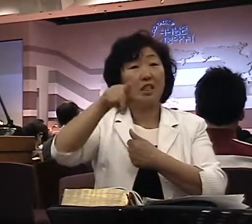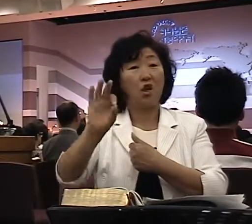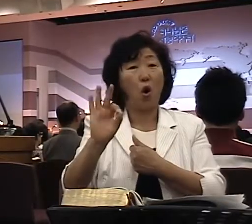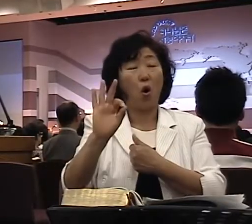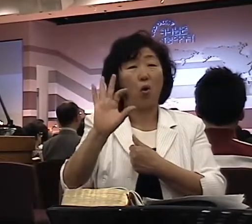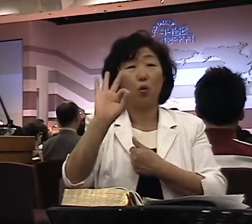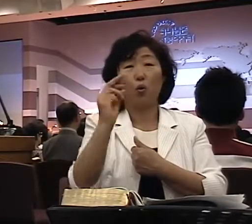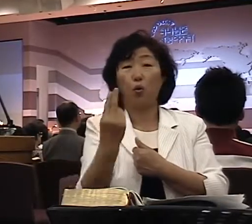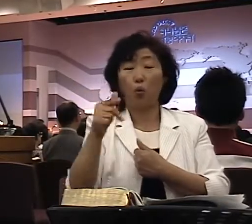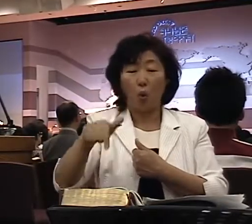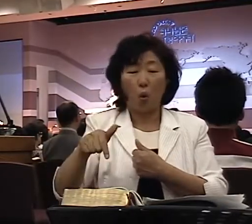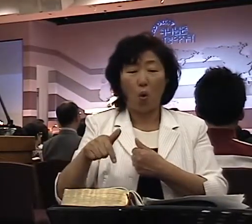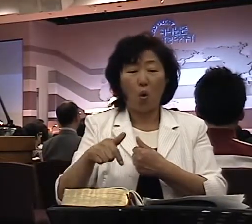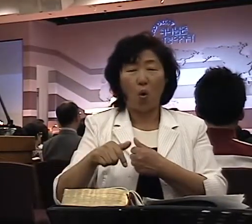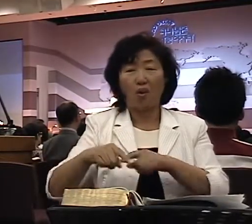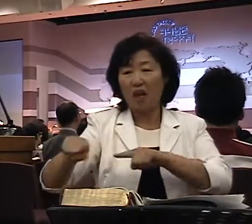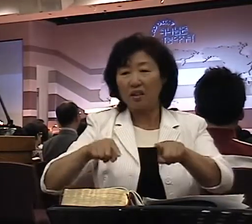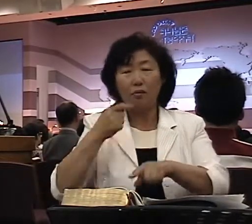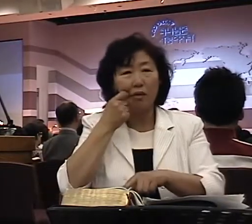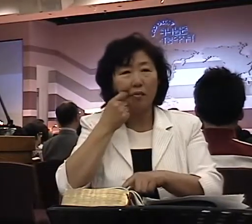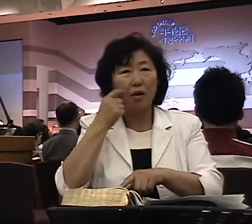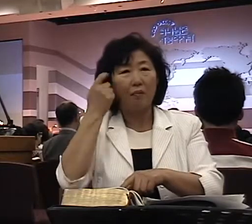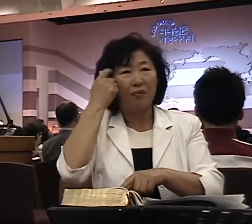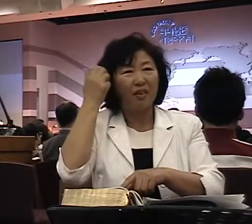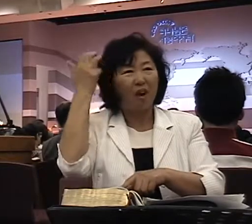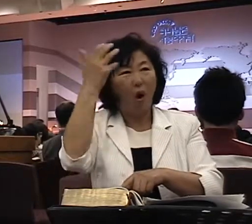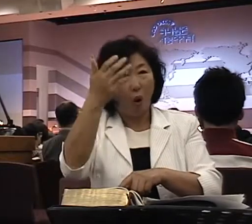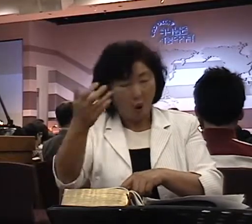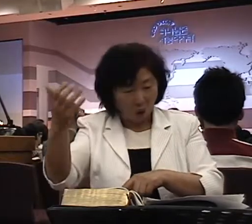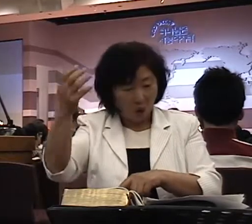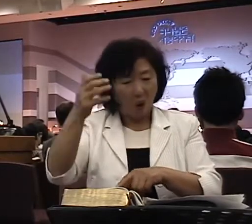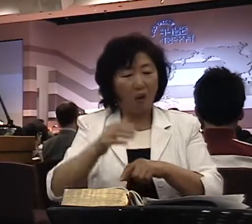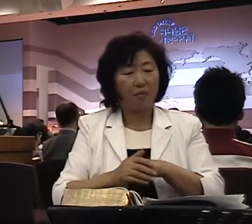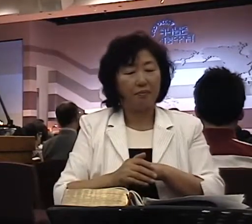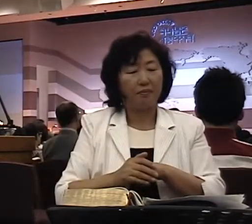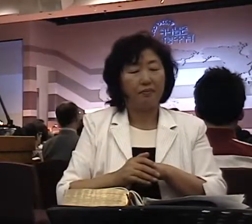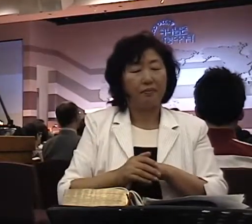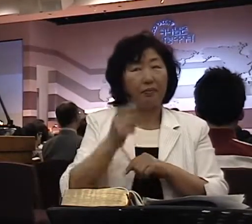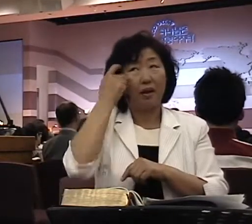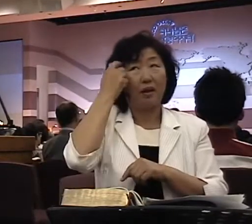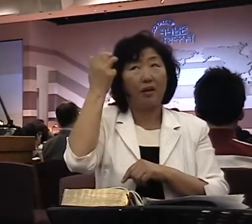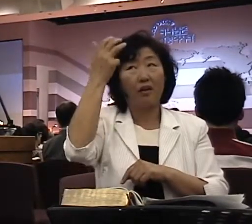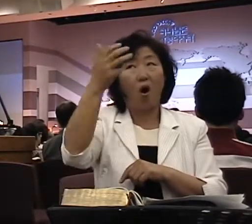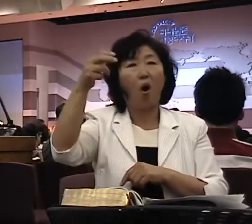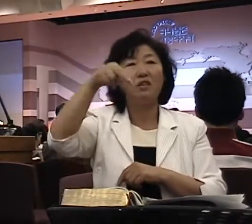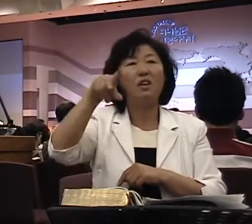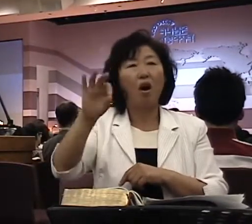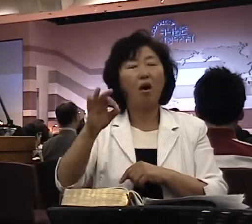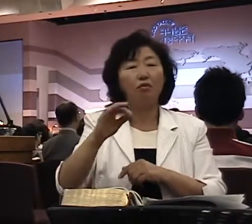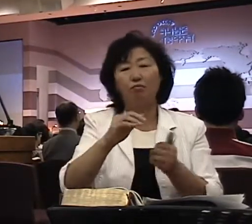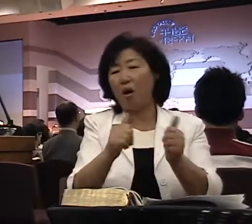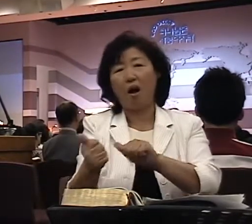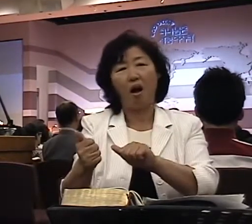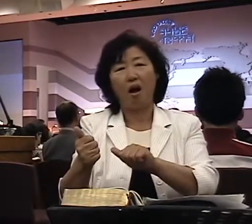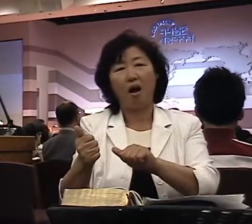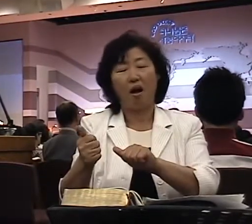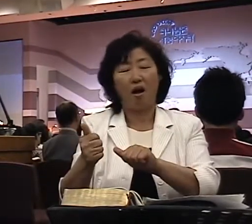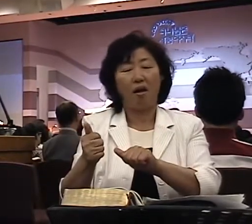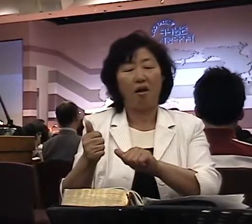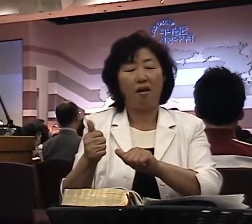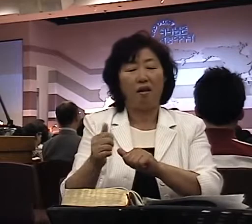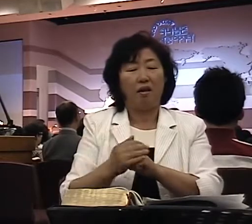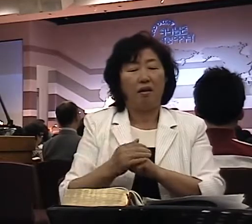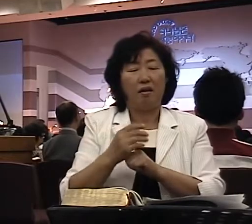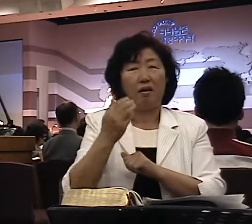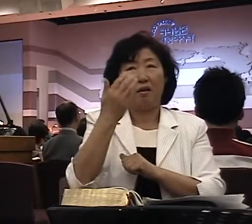정욕을 다스리지 못하면 우리의 영혼이 망가진다는 거예요. 영성이 죽어버린다는 것입니다. 그런데